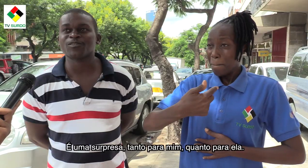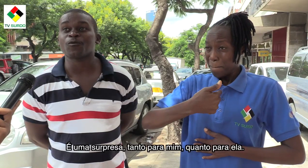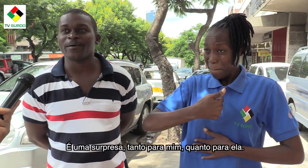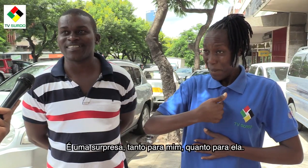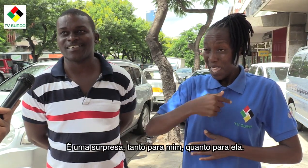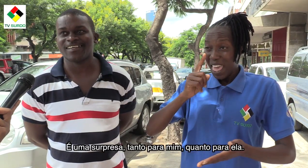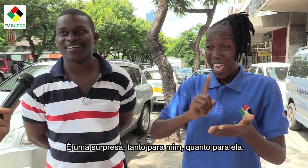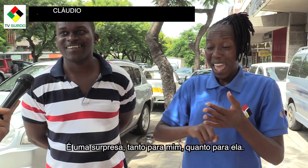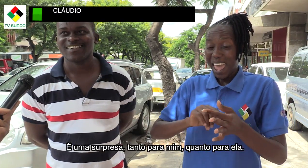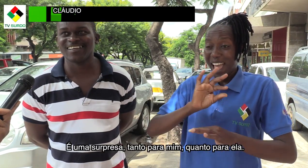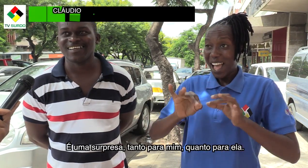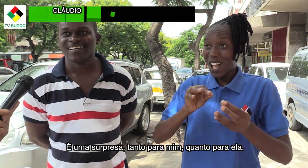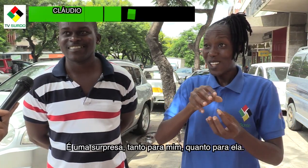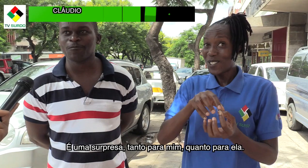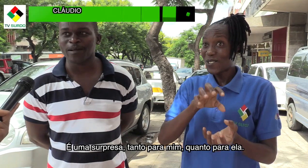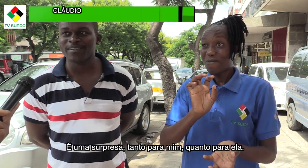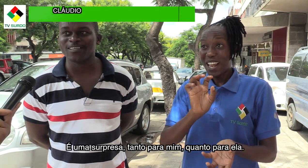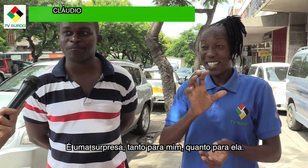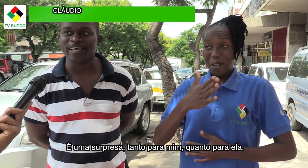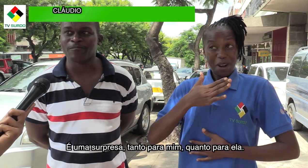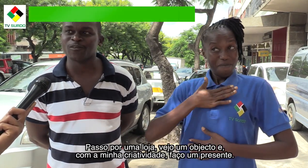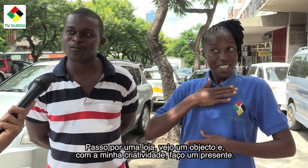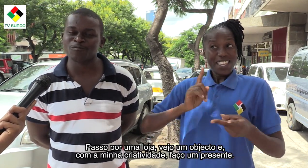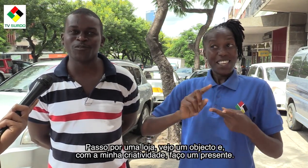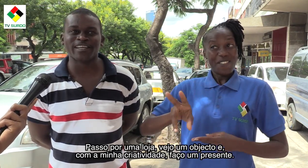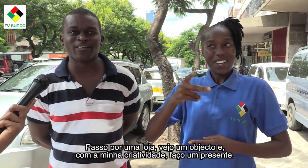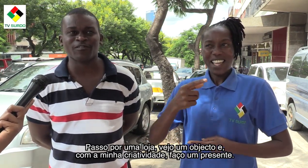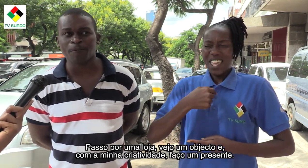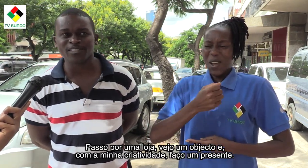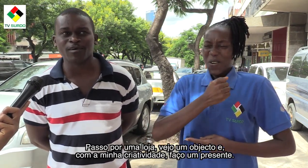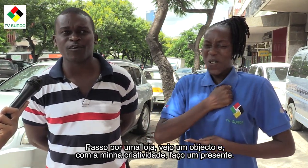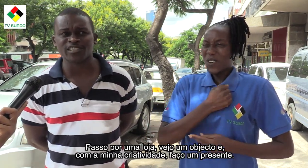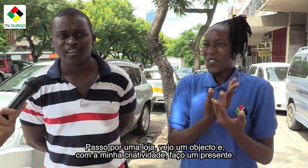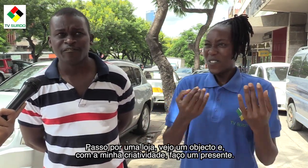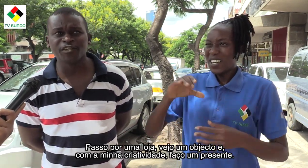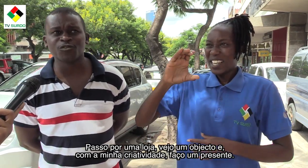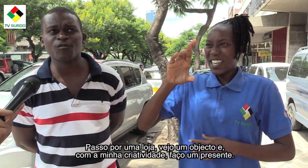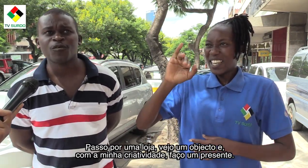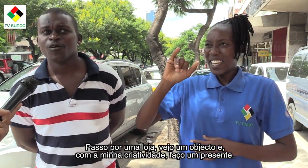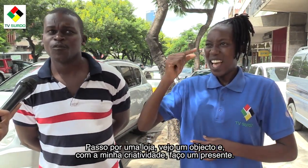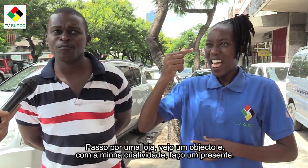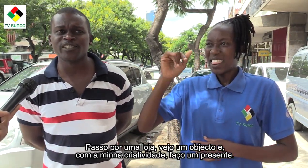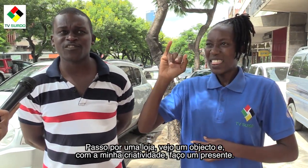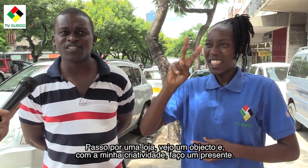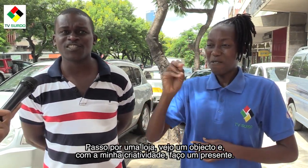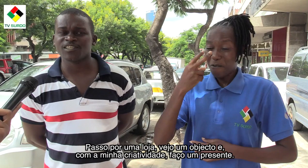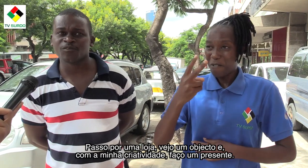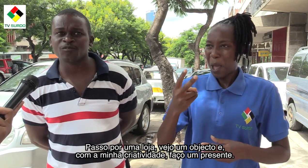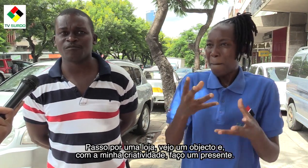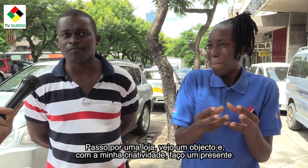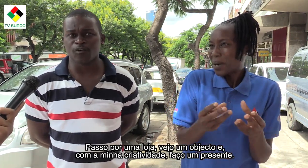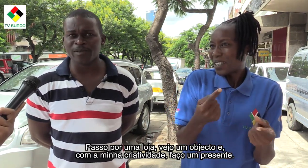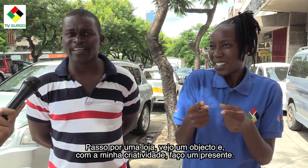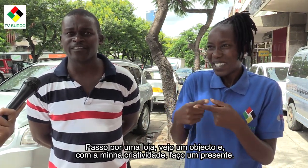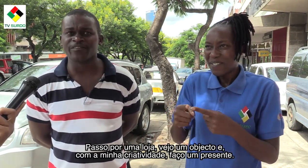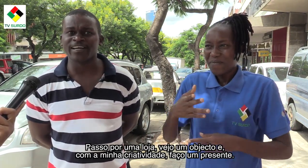É uma surpresa né? Tanto para mim, tanto para ela, porque eu sou muito criativo, então eu passo em uma loja, vejo um objeto X, então